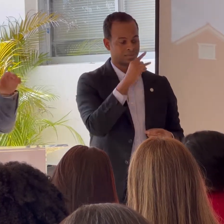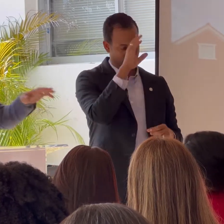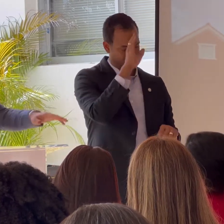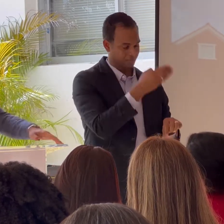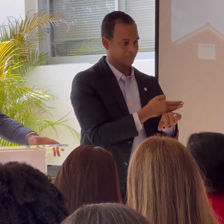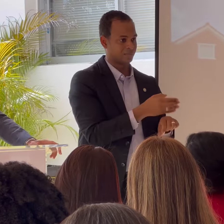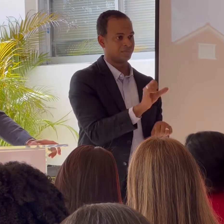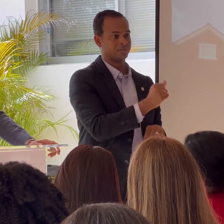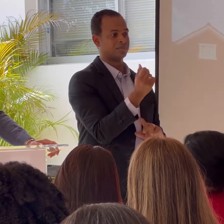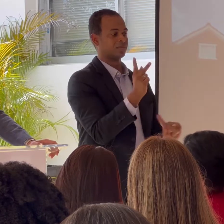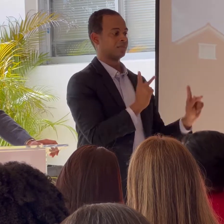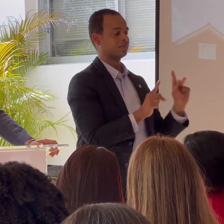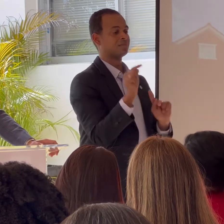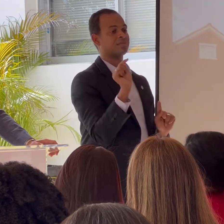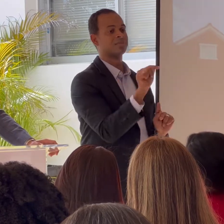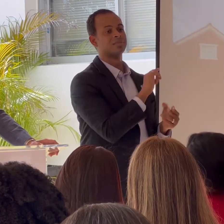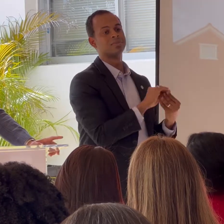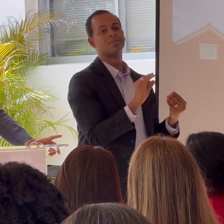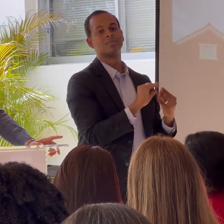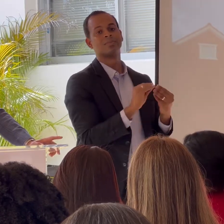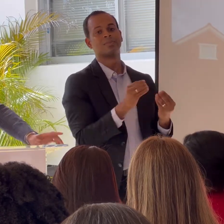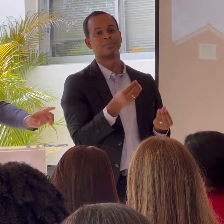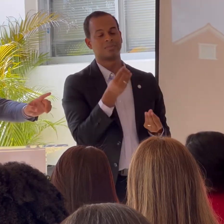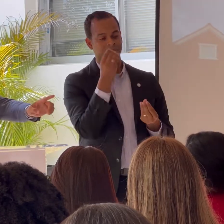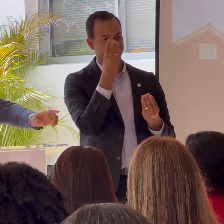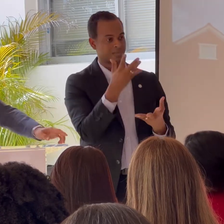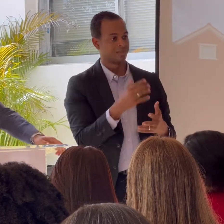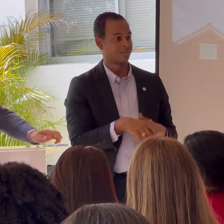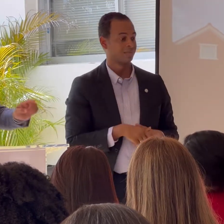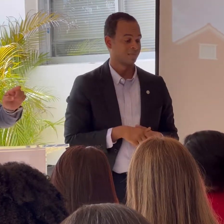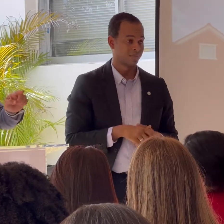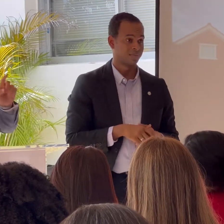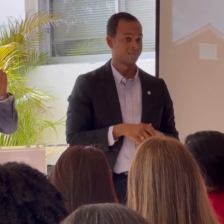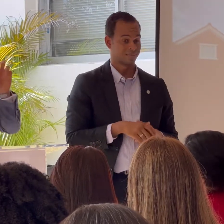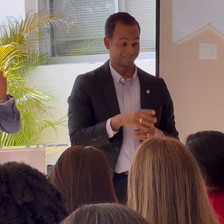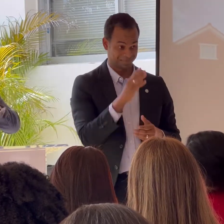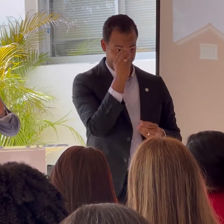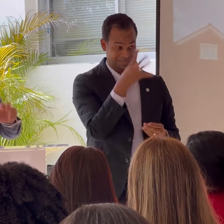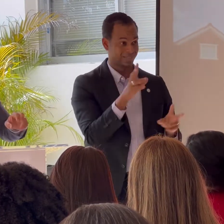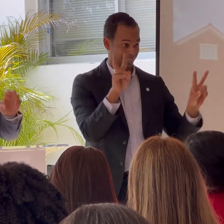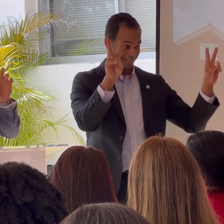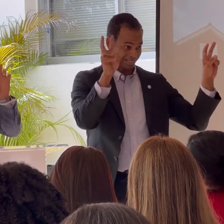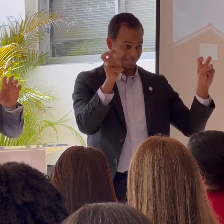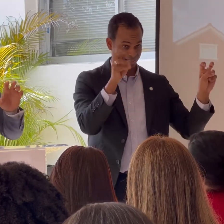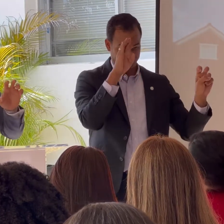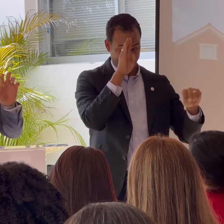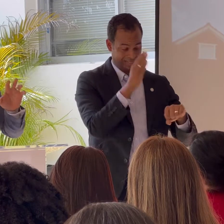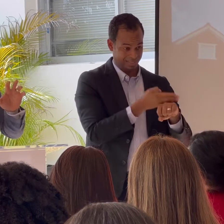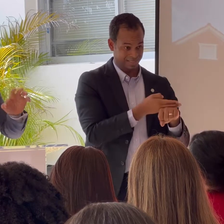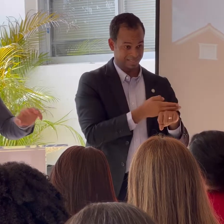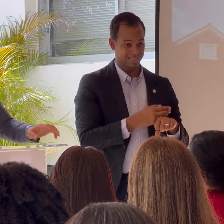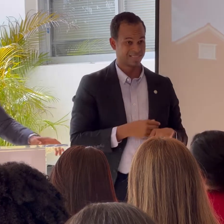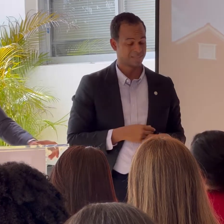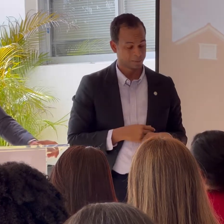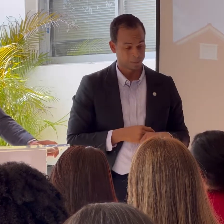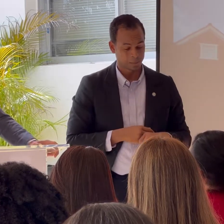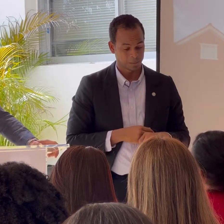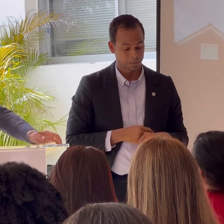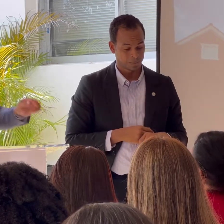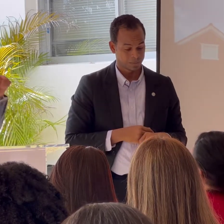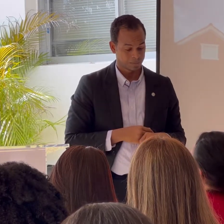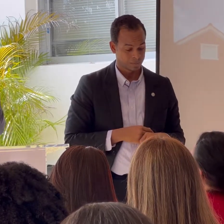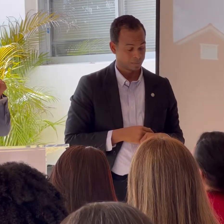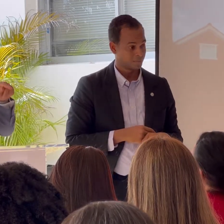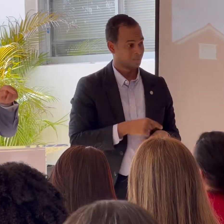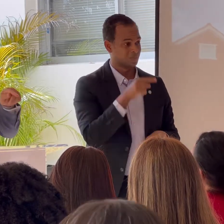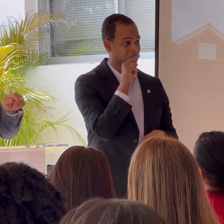y otras personas más. Y entonces el papá le decía al hijo, y abro paréntesis, y abro comillas más bien, decía,